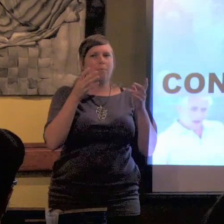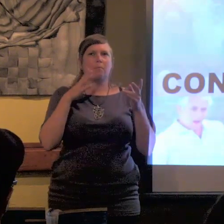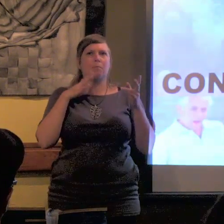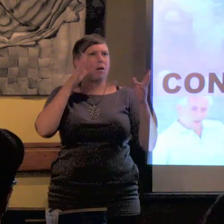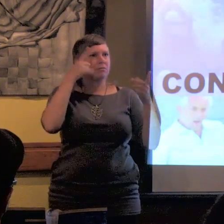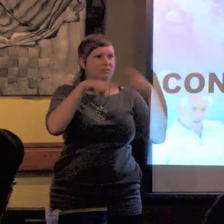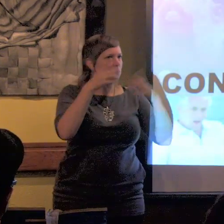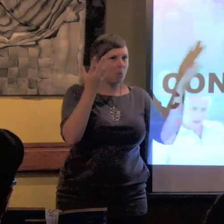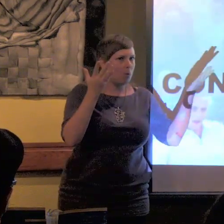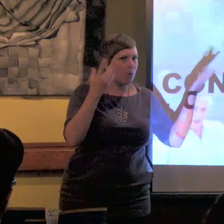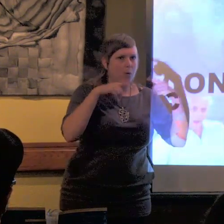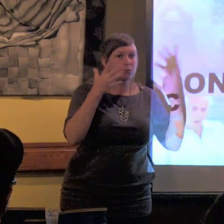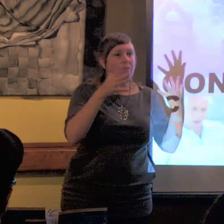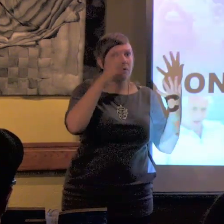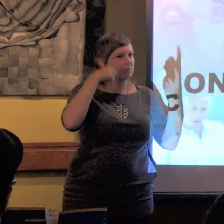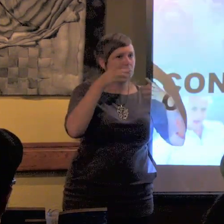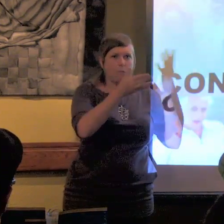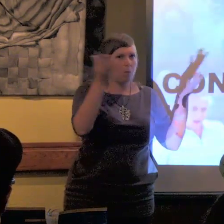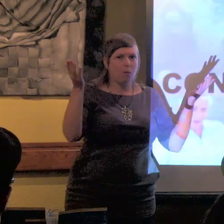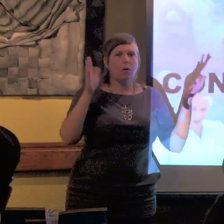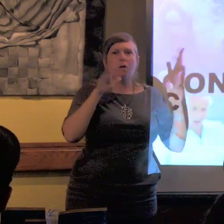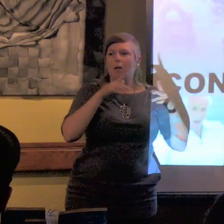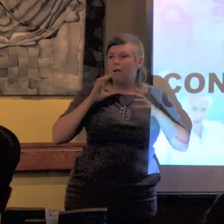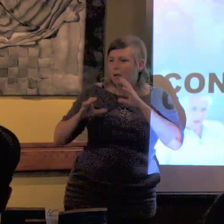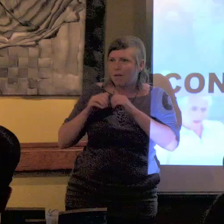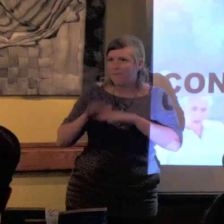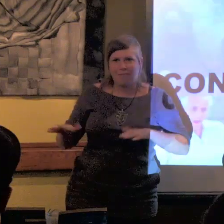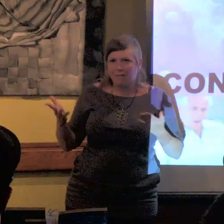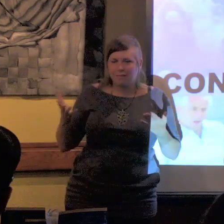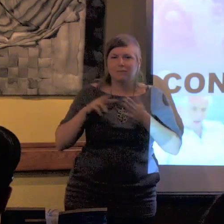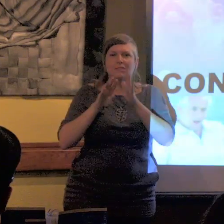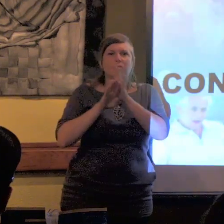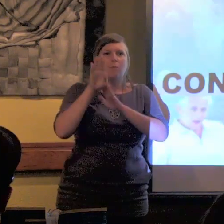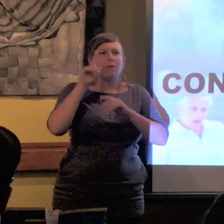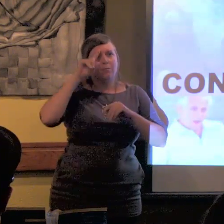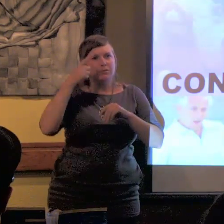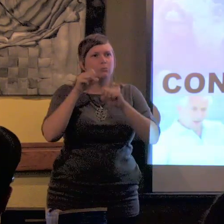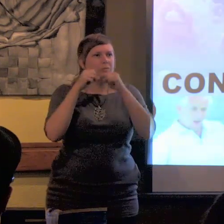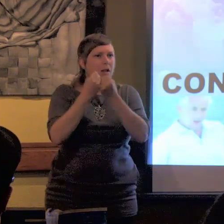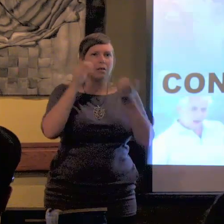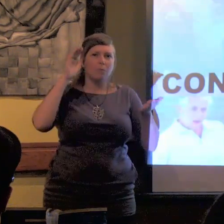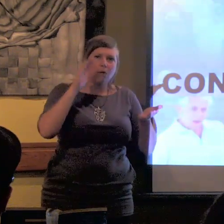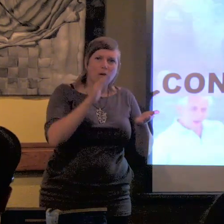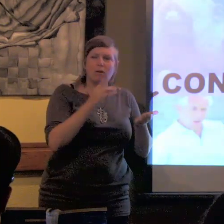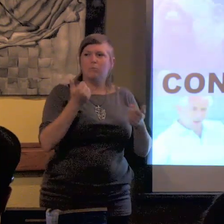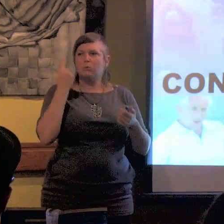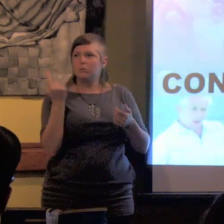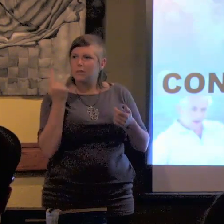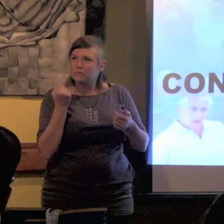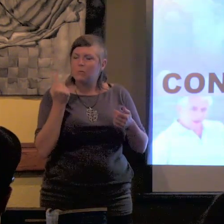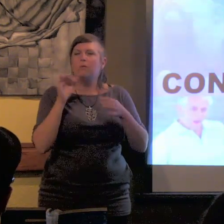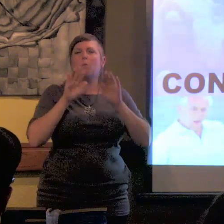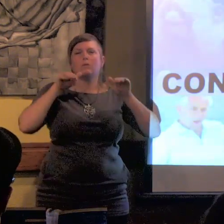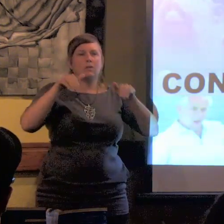une langue inférieure, et ainsi de suite. Donc, les parents ne signent pas, les jeunes ne signent pas, on ne communique pas avec l'enfant. Donc, les habiletés sociales de